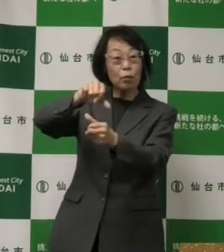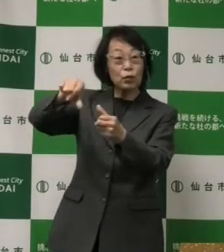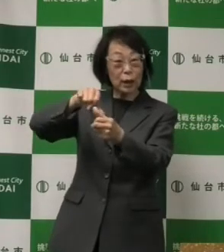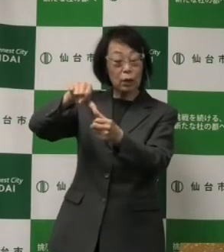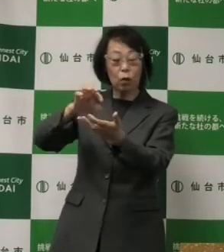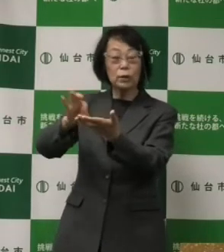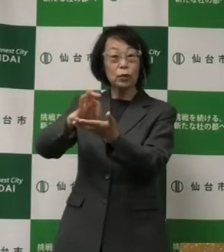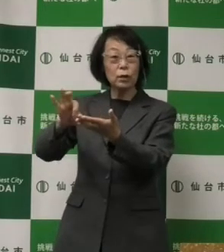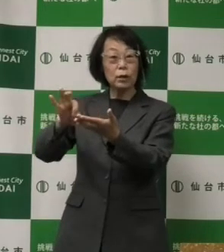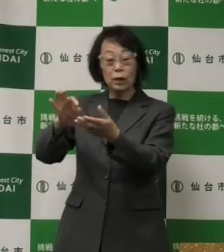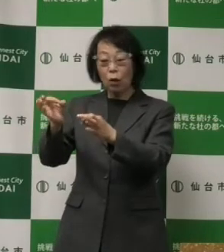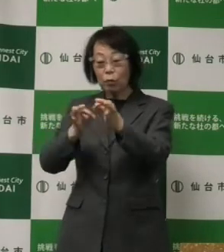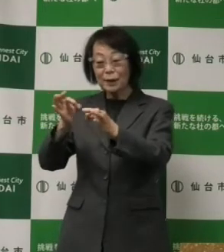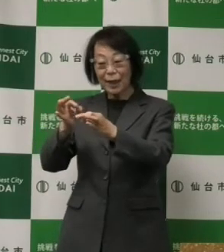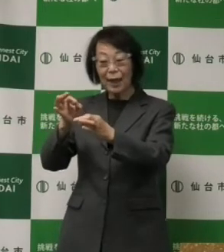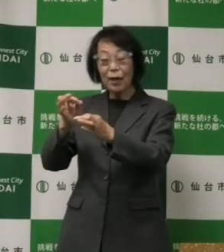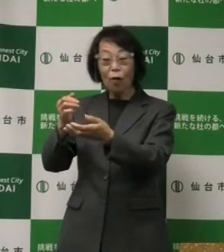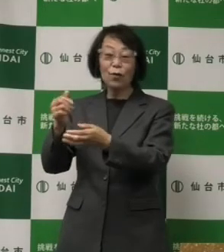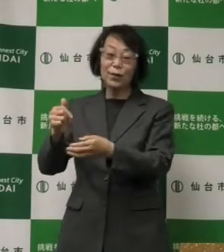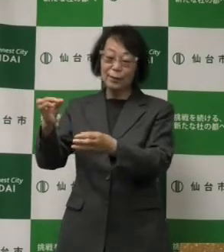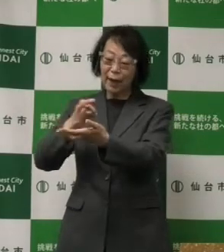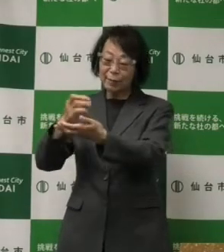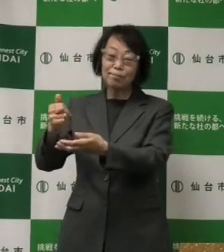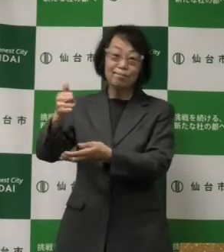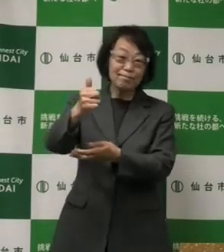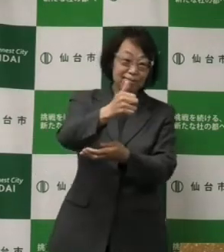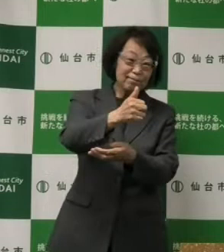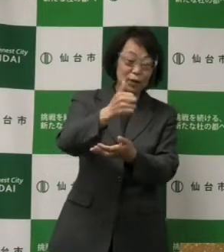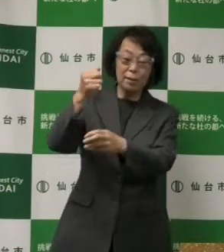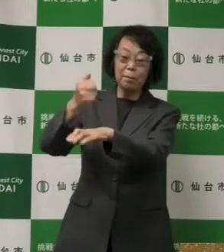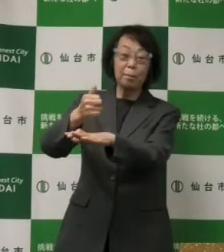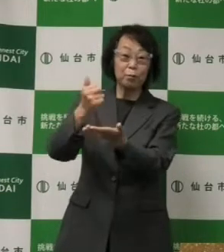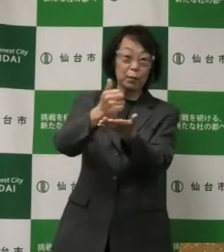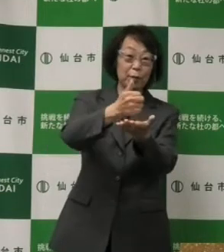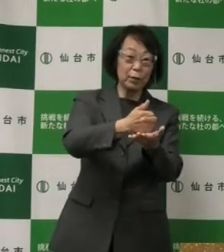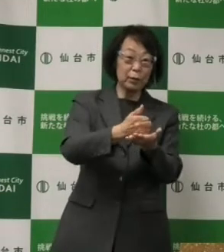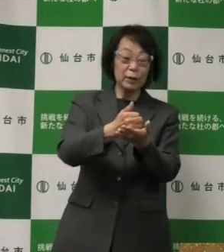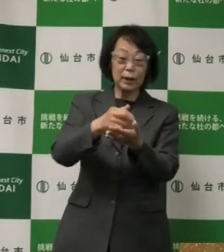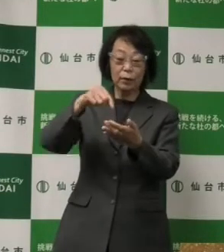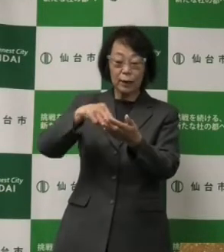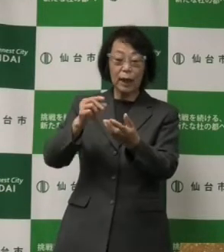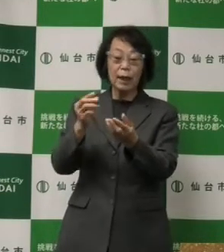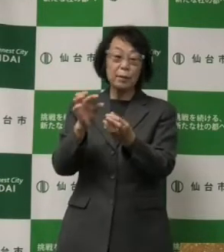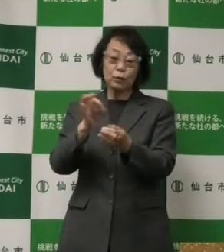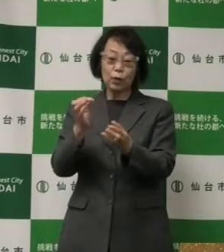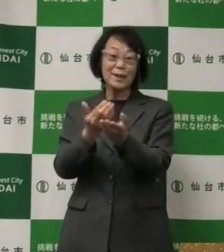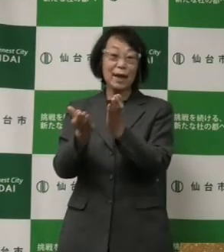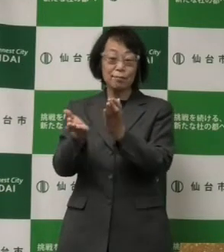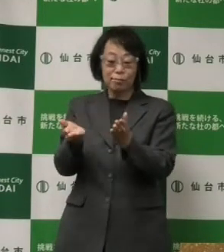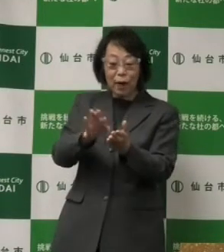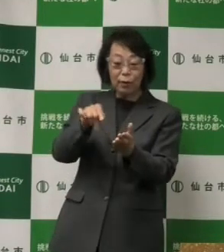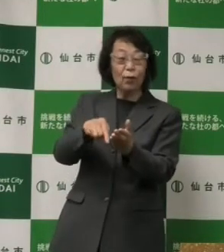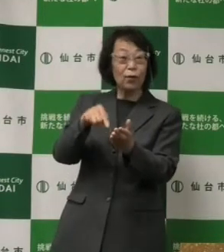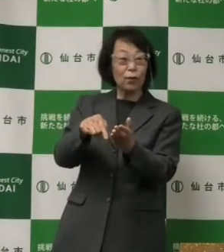して商店街で買い回りをすることで付与されるデジタル商品券発行に要する経費を追